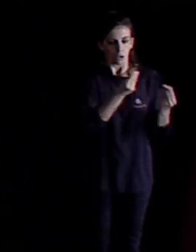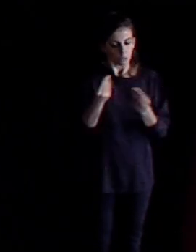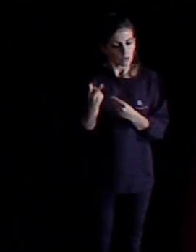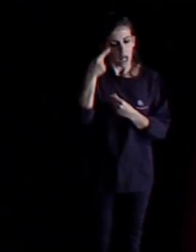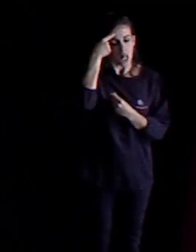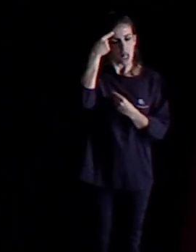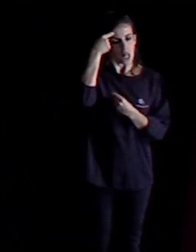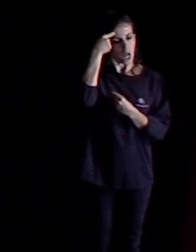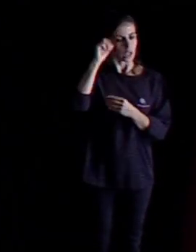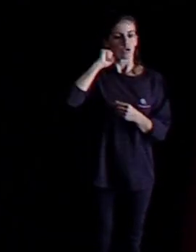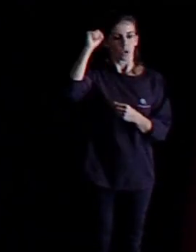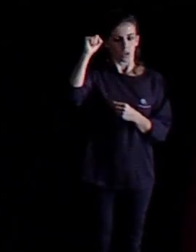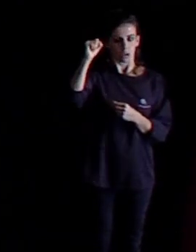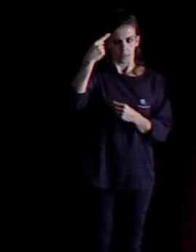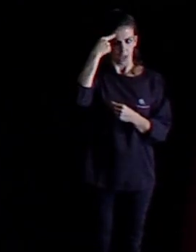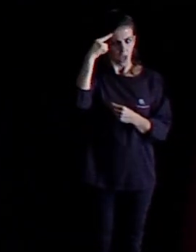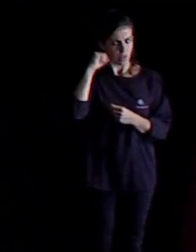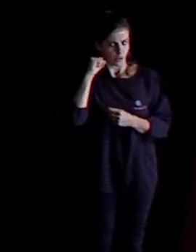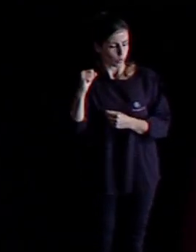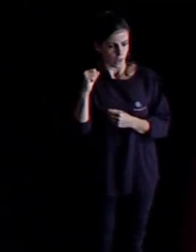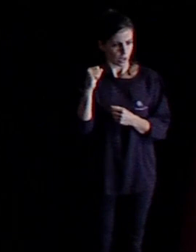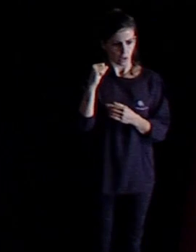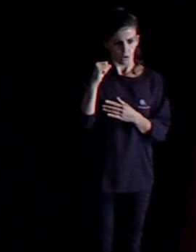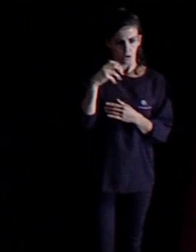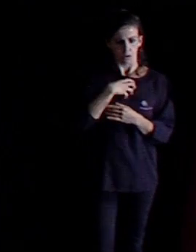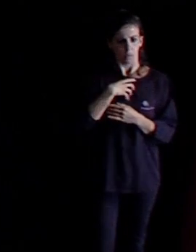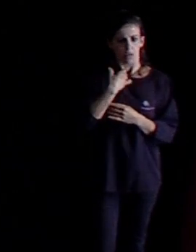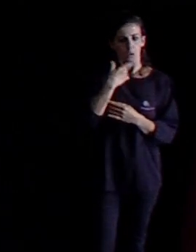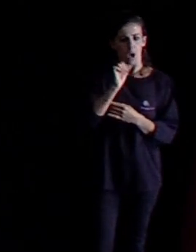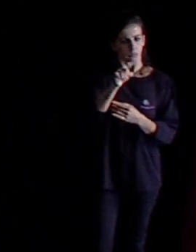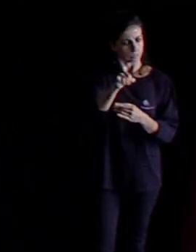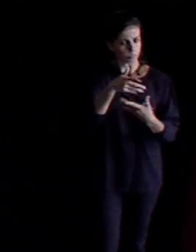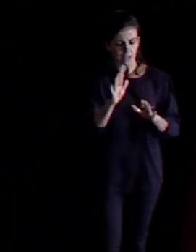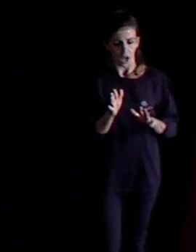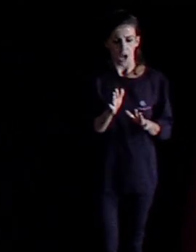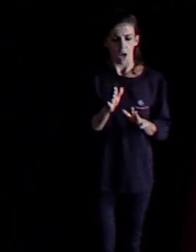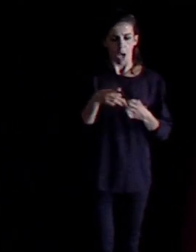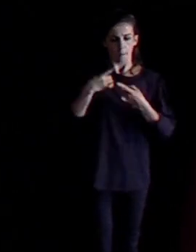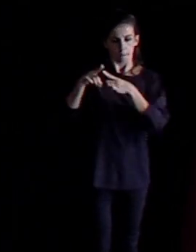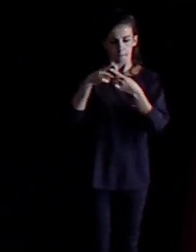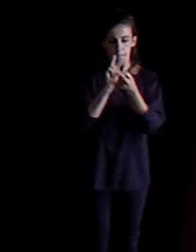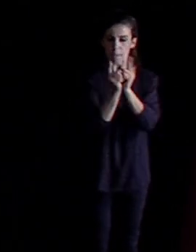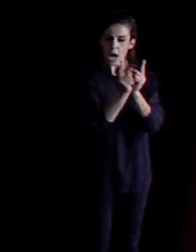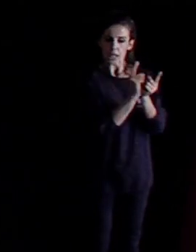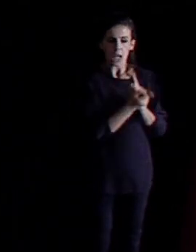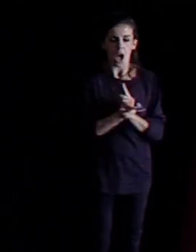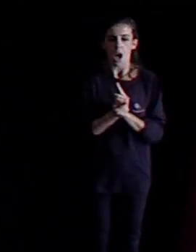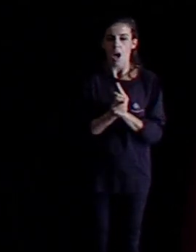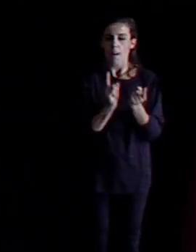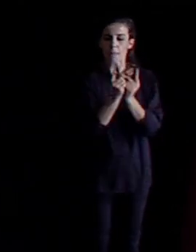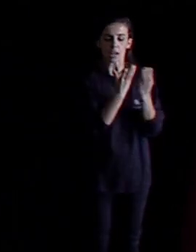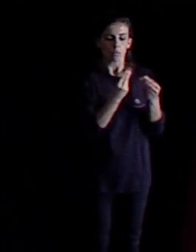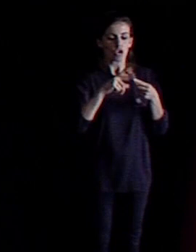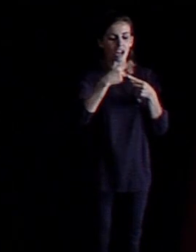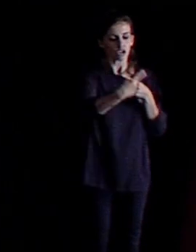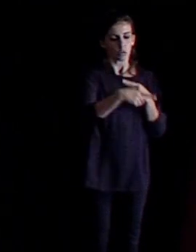suicidio. Ideas de suicidio que no son nada despreciables. Varía mucho las